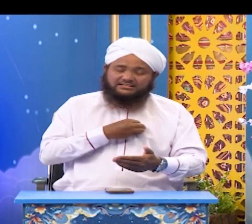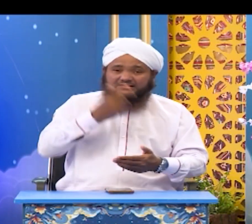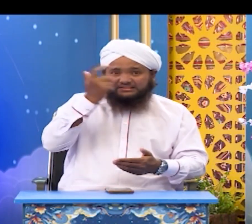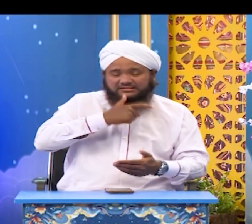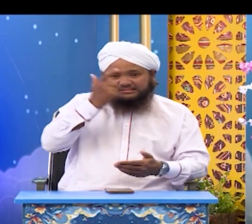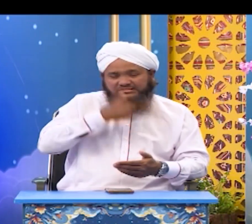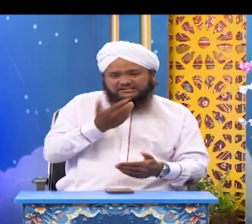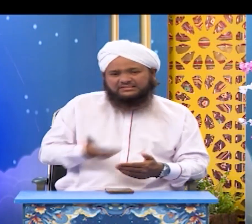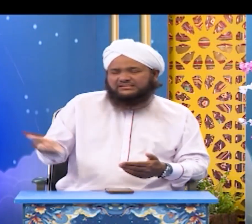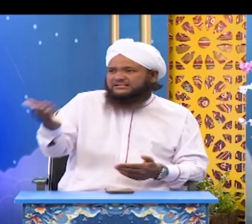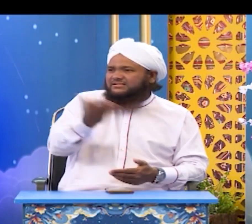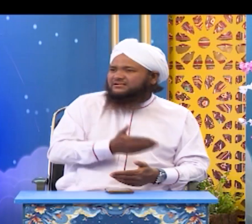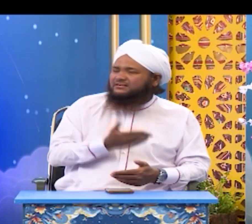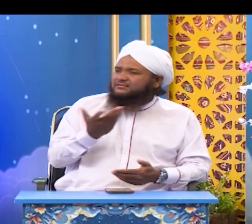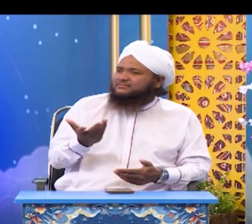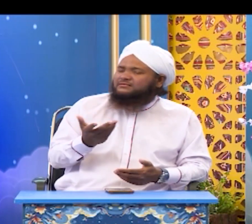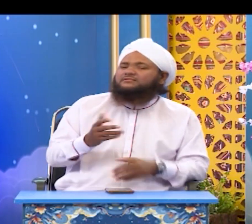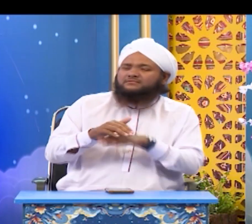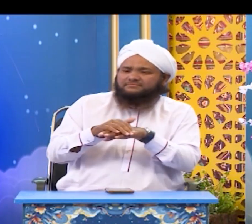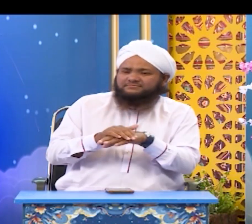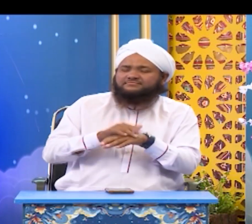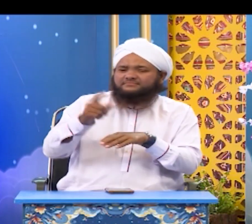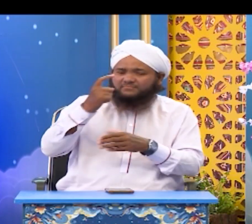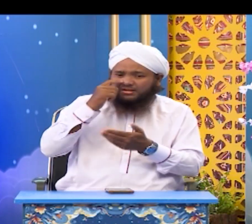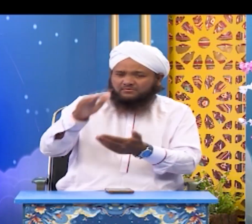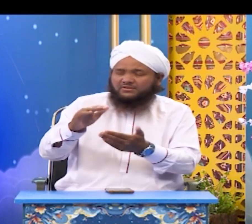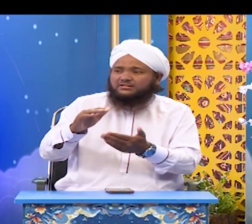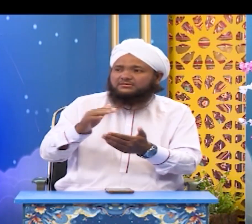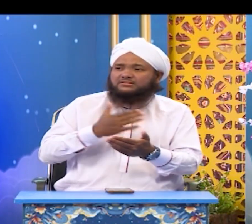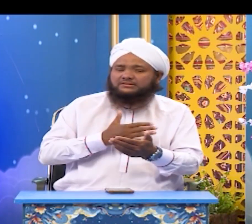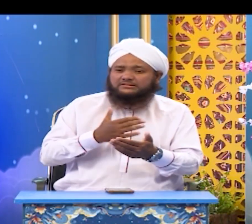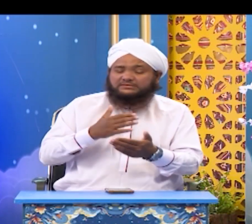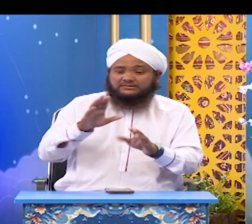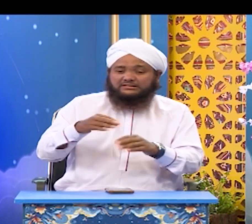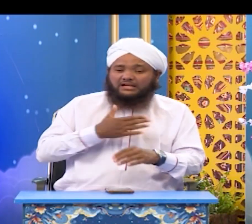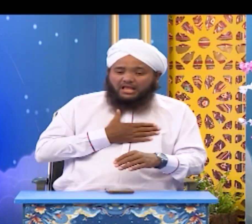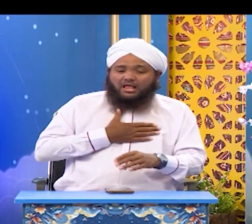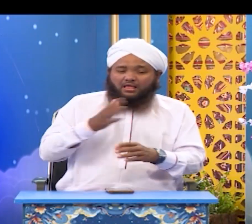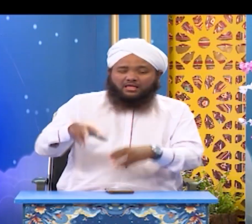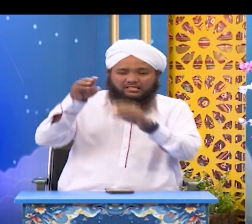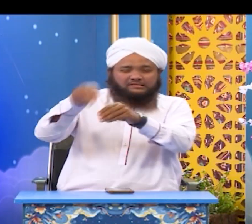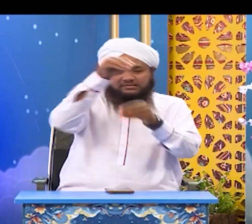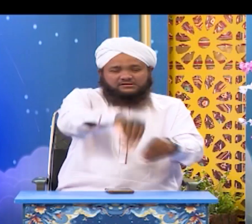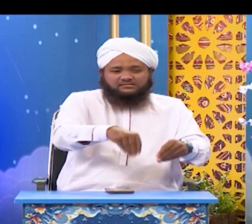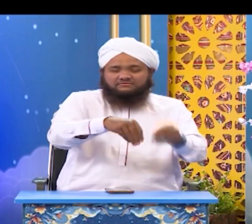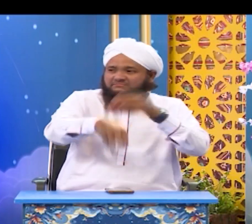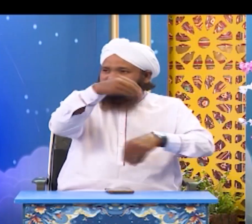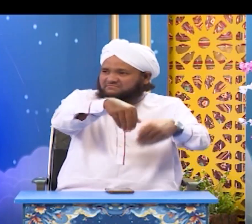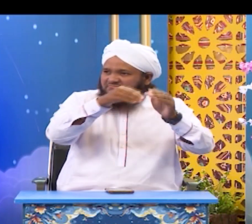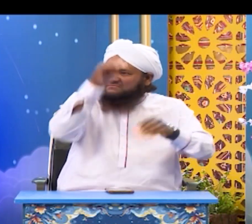بہاتے اور جہاں تک ممکن ہوتا بچیوں کو زندہ دفن ہونے سے بچانے کی کوشش کرتے۔ مثلا امیر